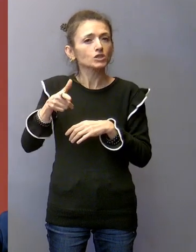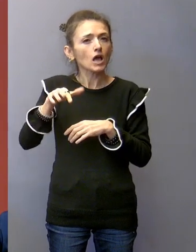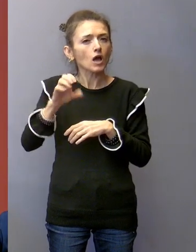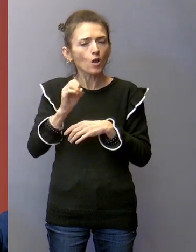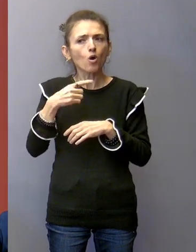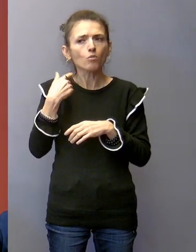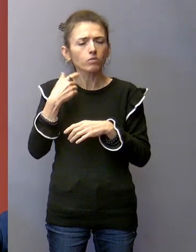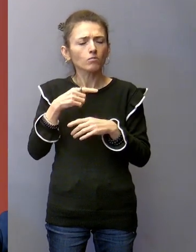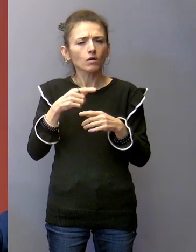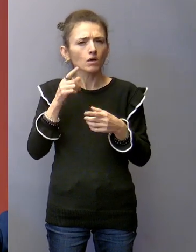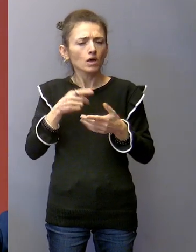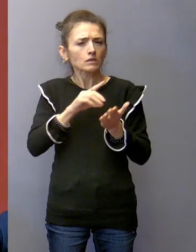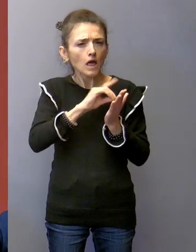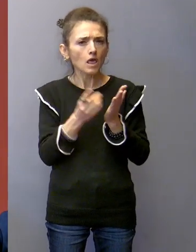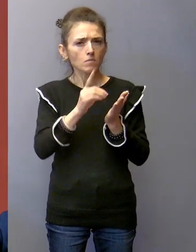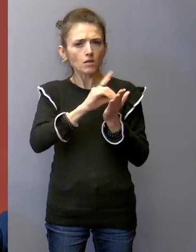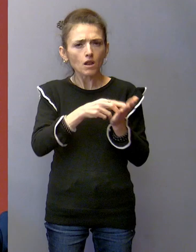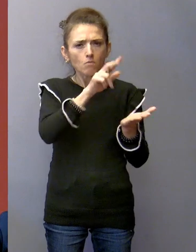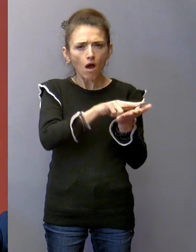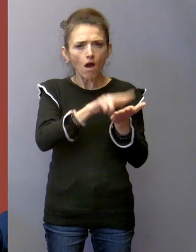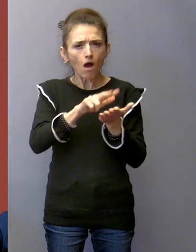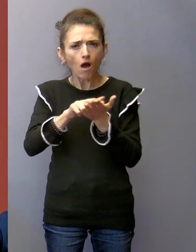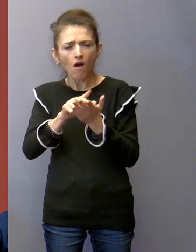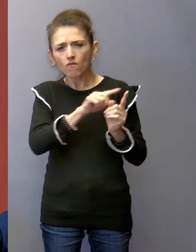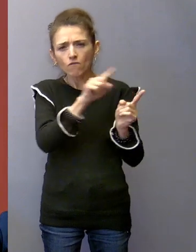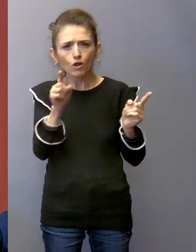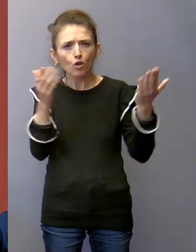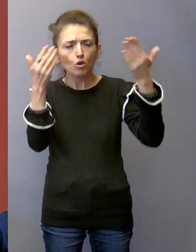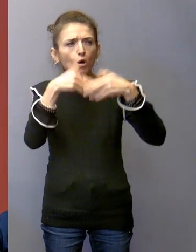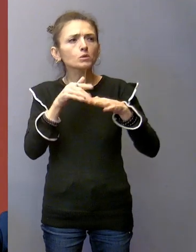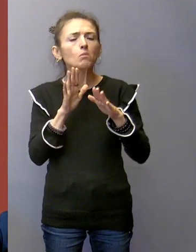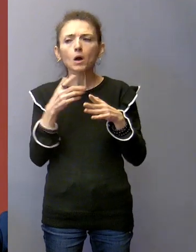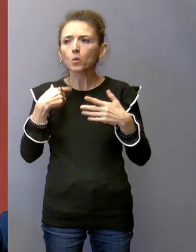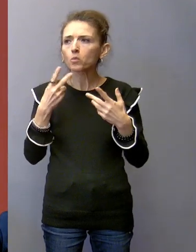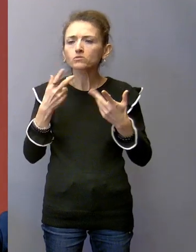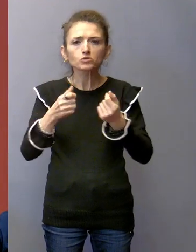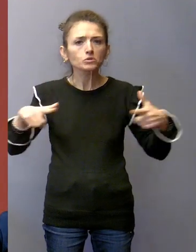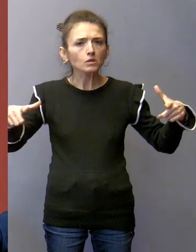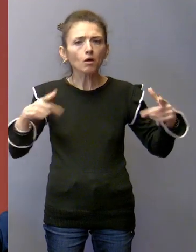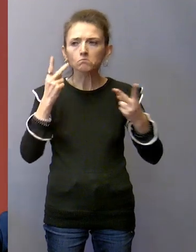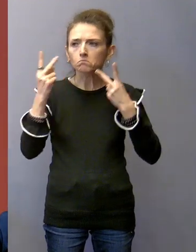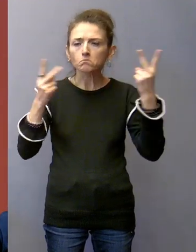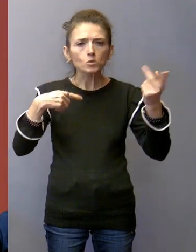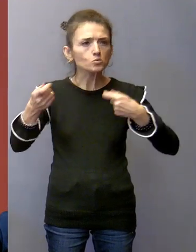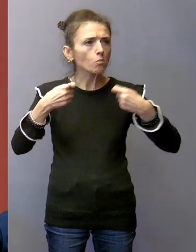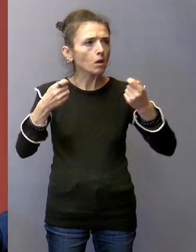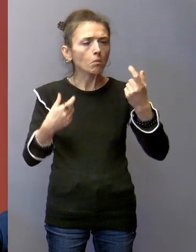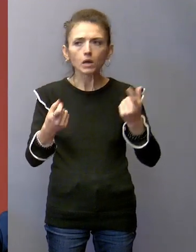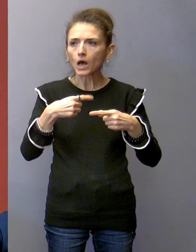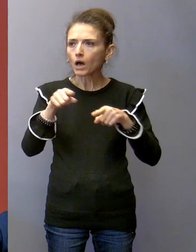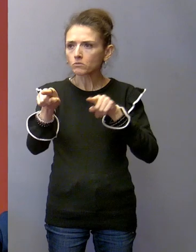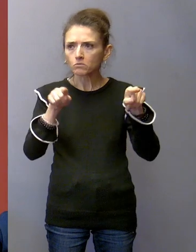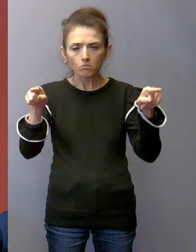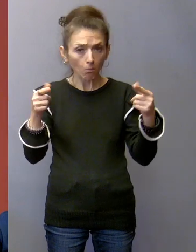tutta tutti questi supermercati io in città non li vedo segno che questa tragedia che state